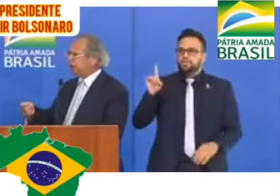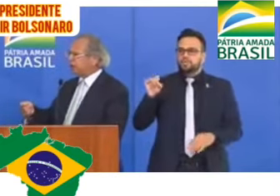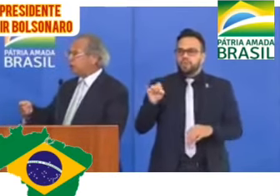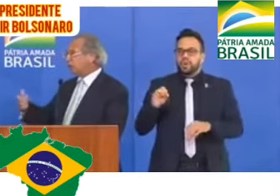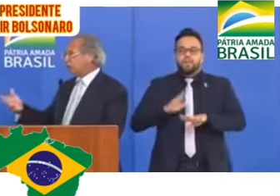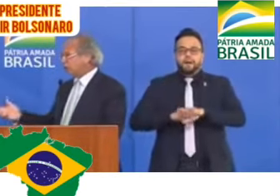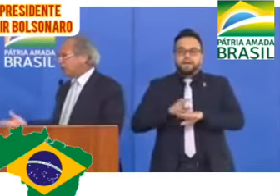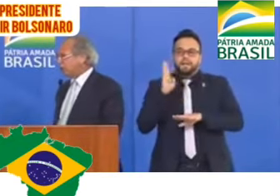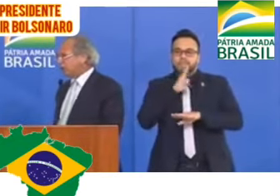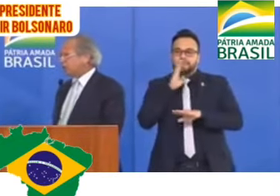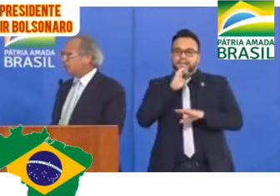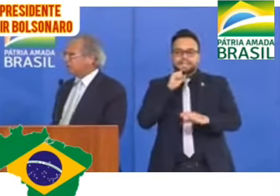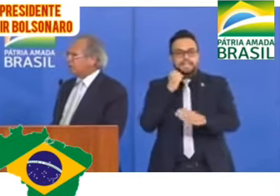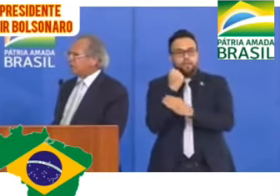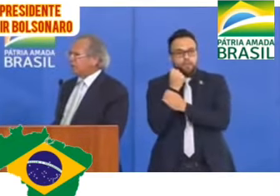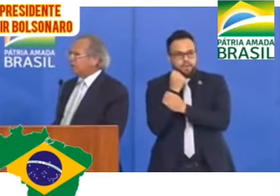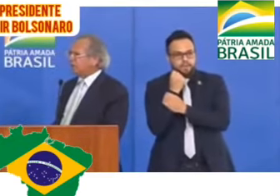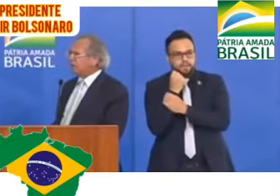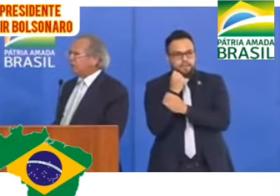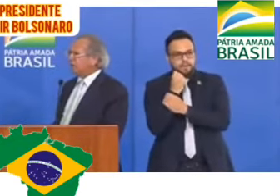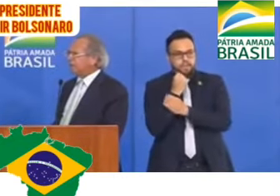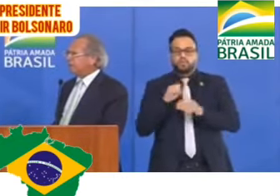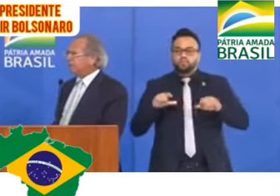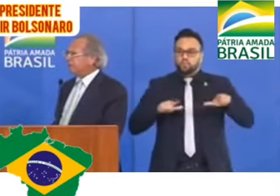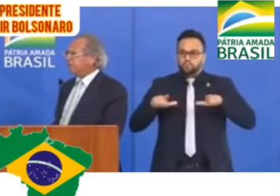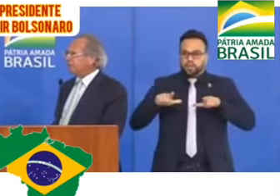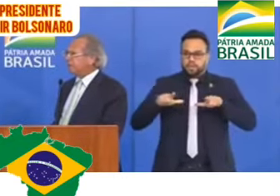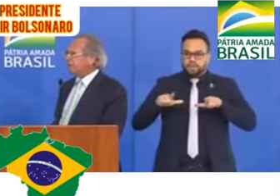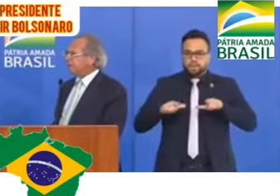de Segurança dos Empregos.